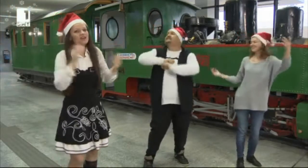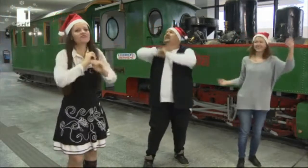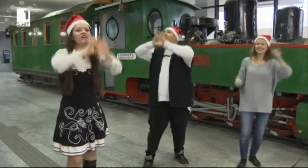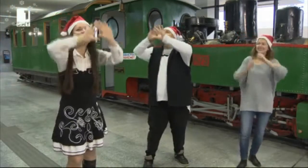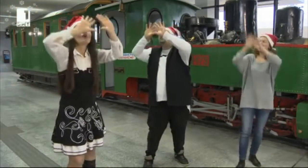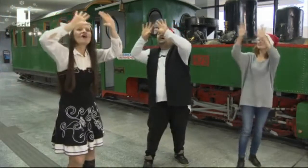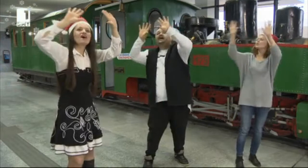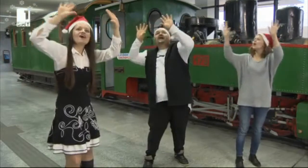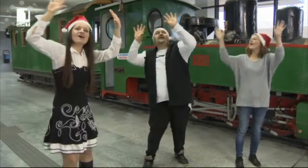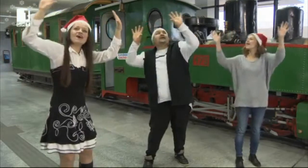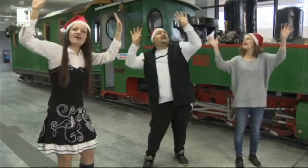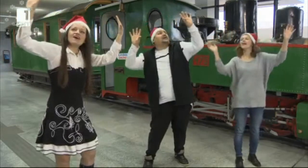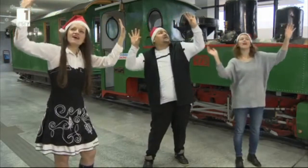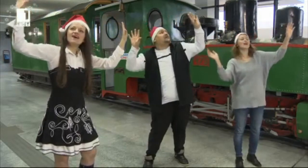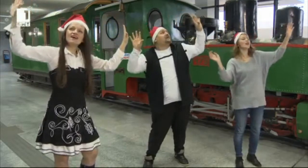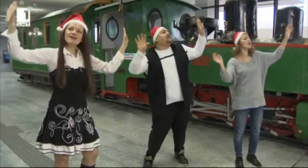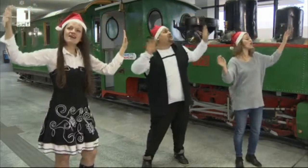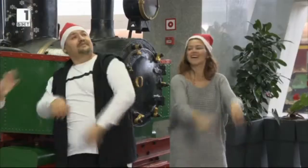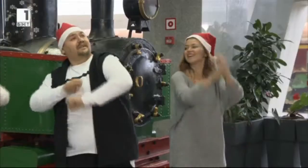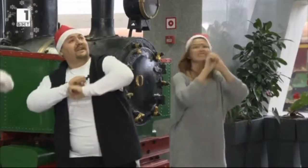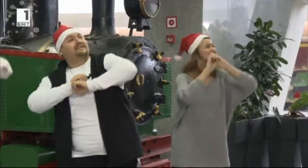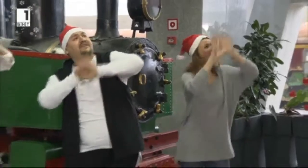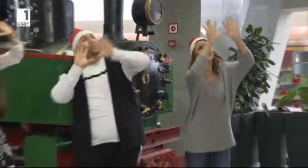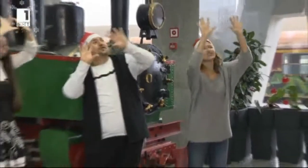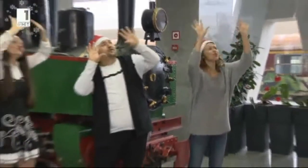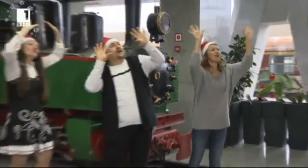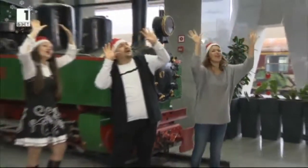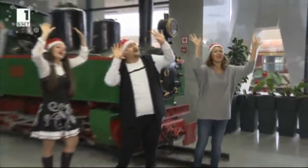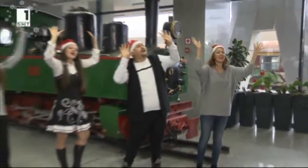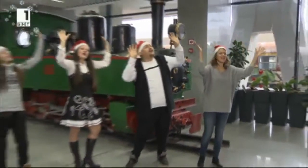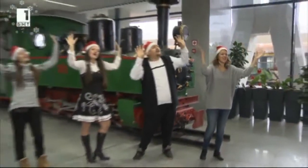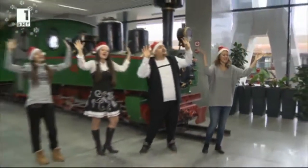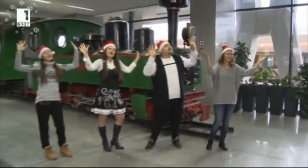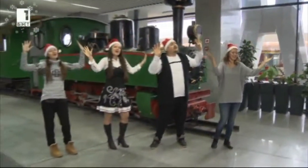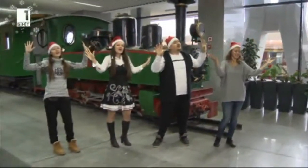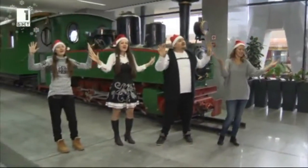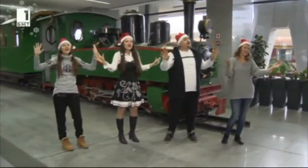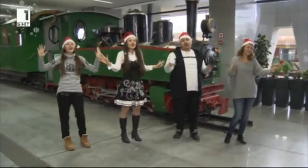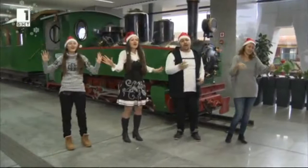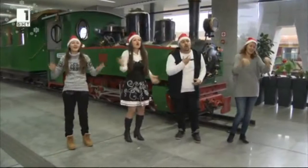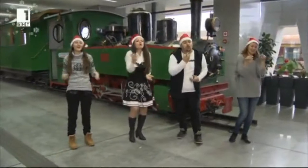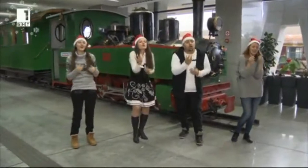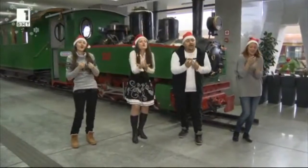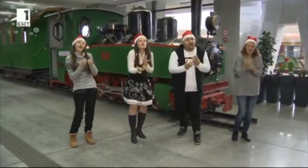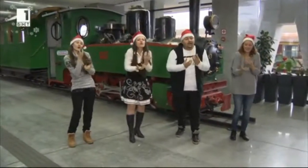светло е, светло е, Гори,